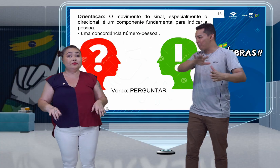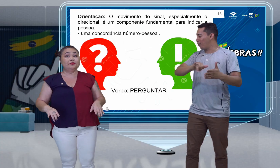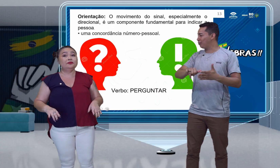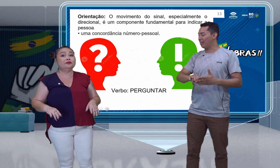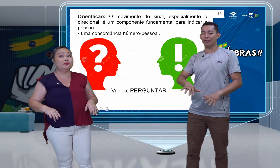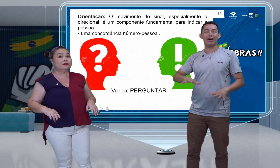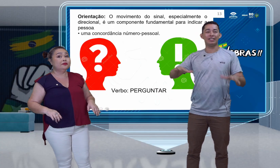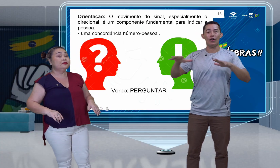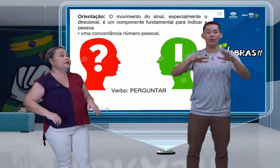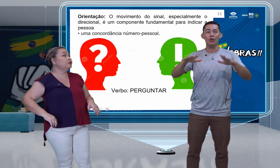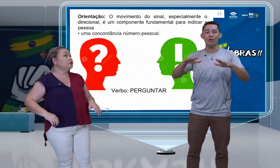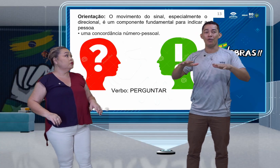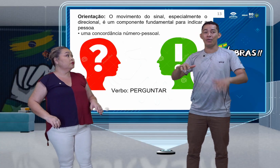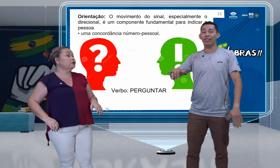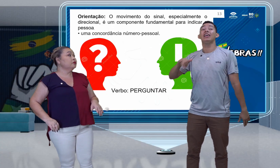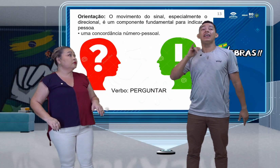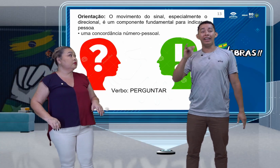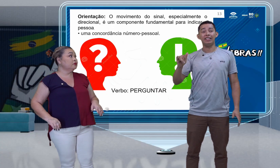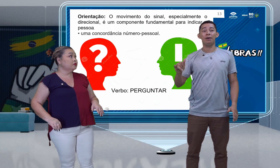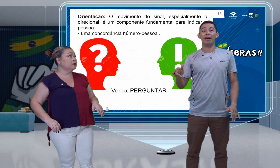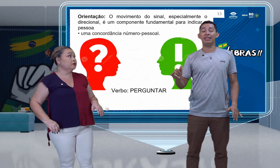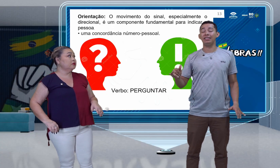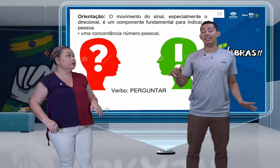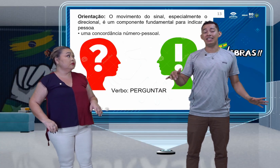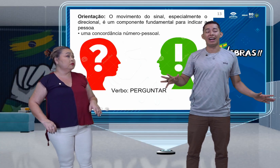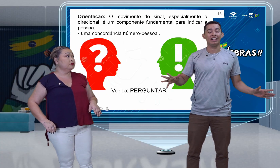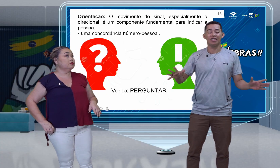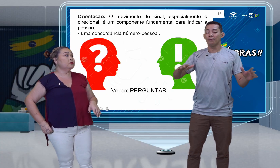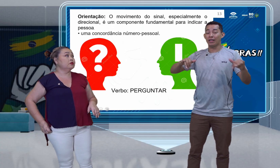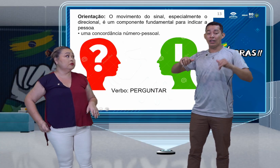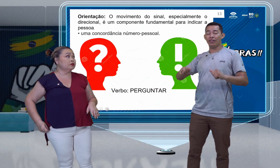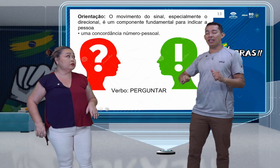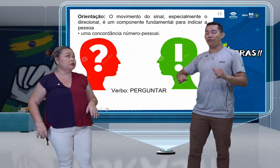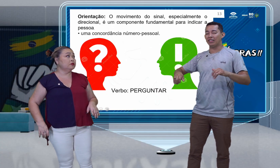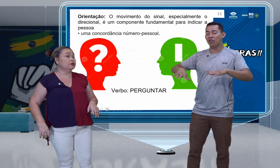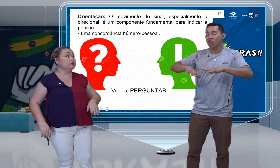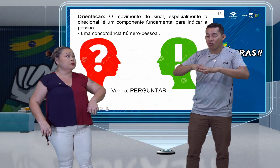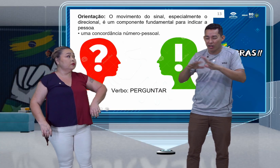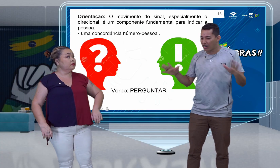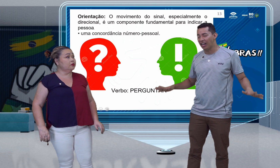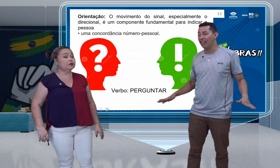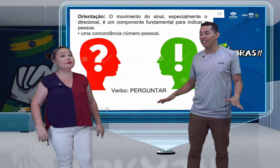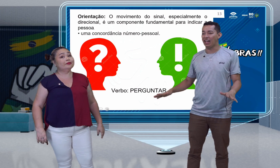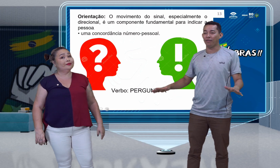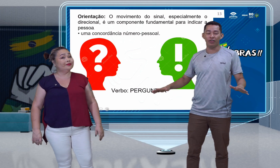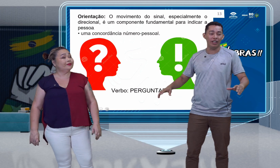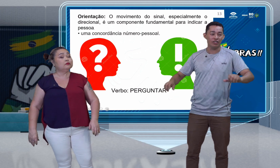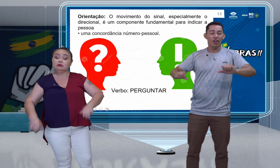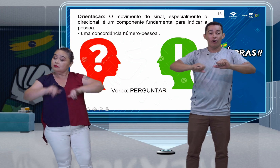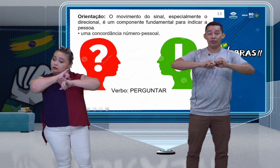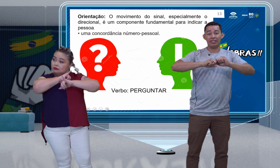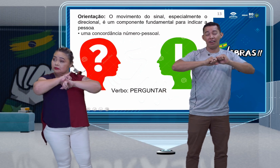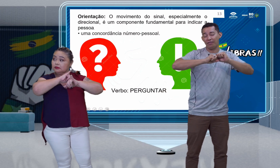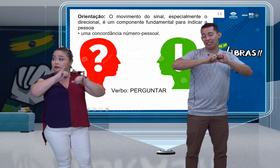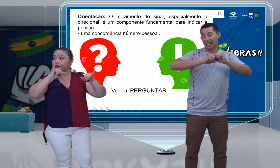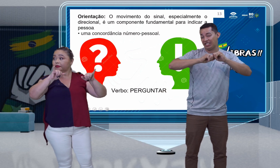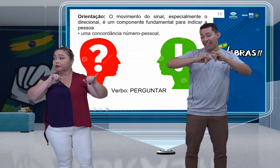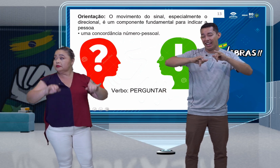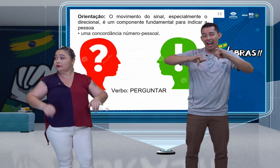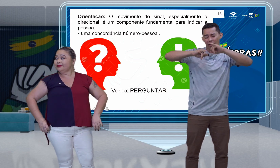ponto de articulação, do movimento e também da intensidade. Porque se eu quiser fazer um grande aviso, ou então quiser avisar geral,